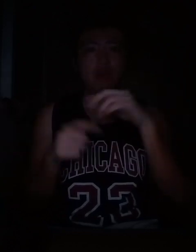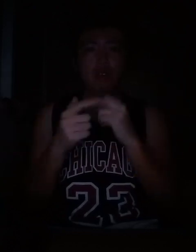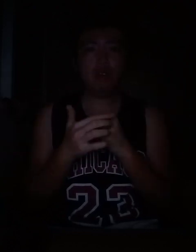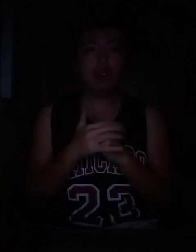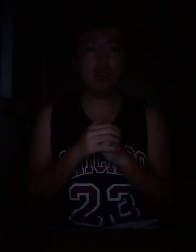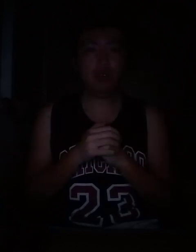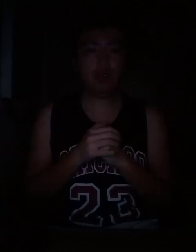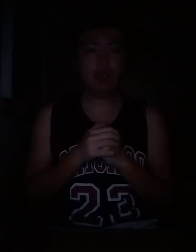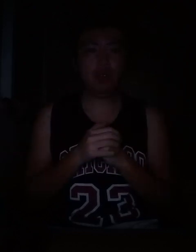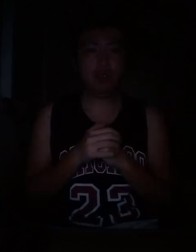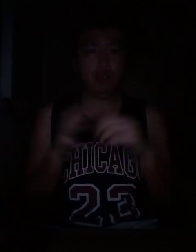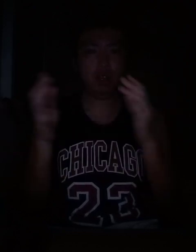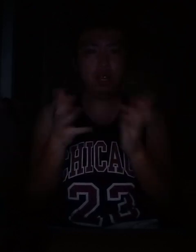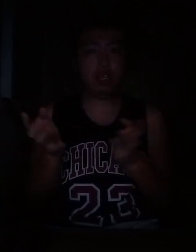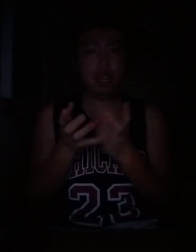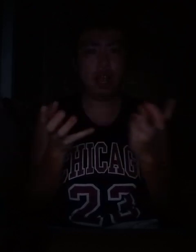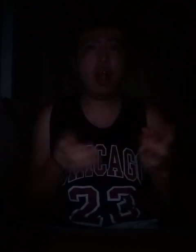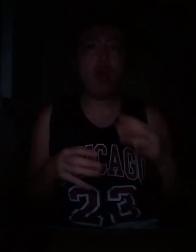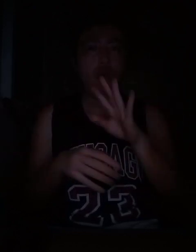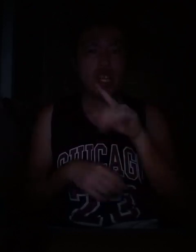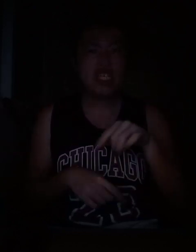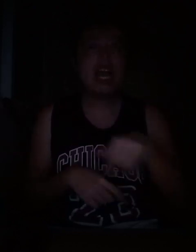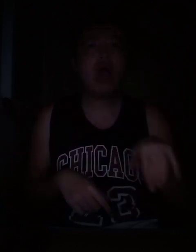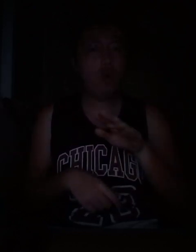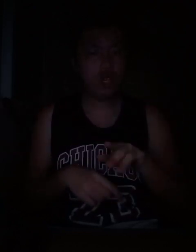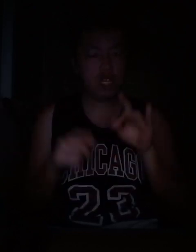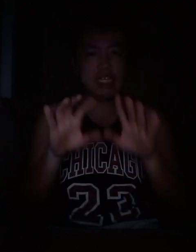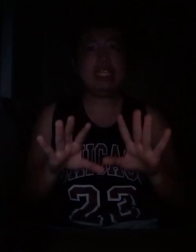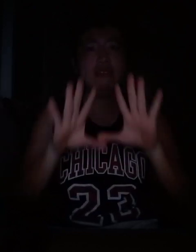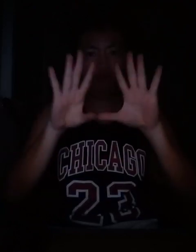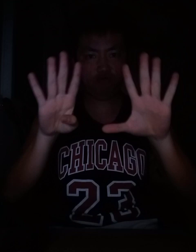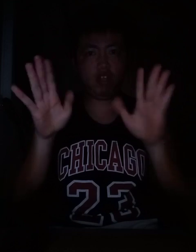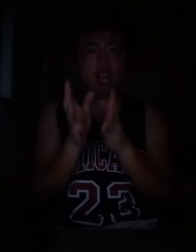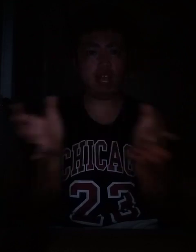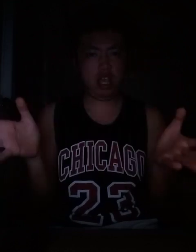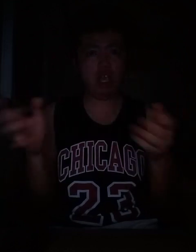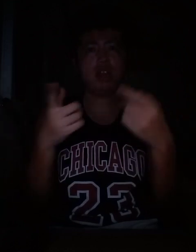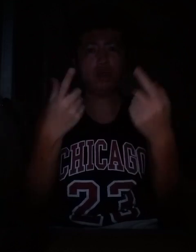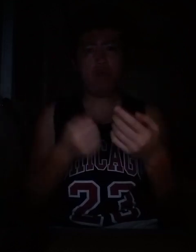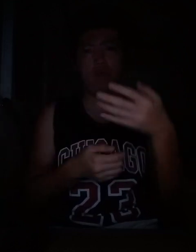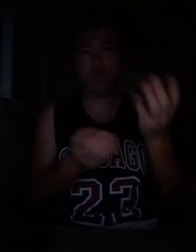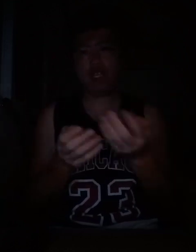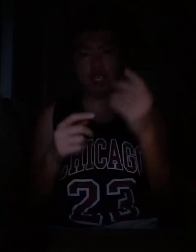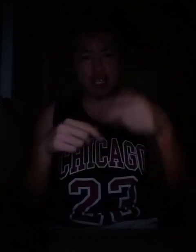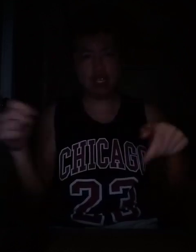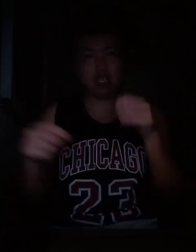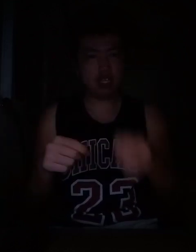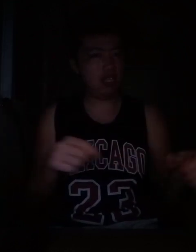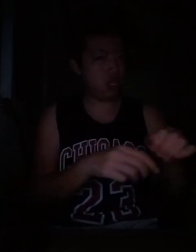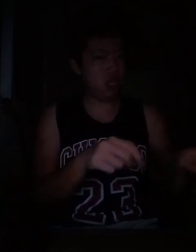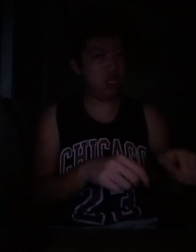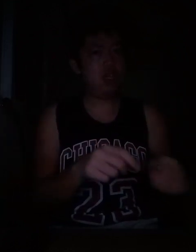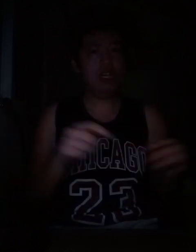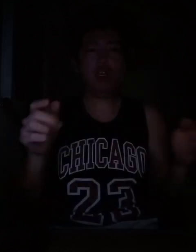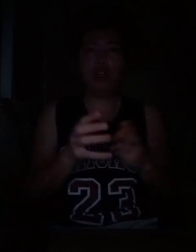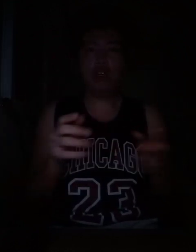승인했습니다. 이에 따라 지하 5층, 지상 19층 아파트 7개 동을 짓게 되는데 조만간 착공할